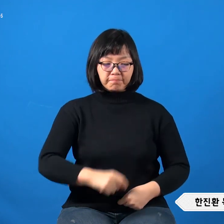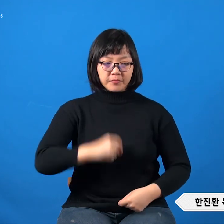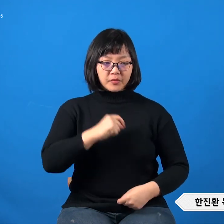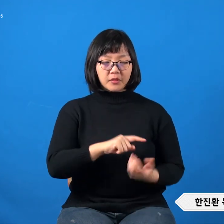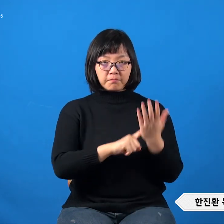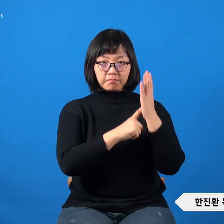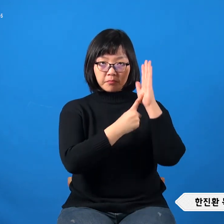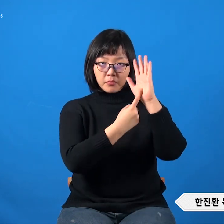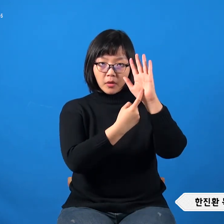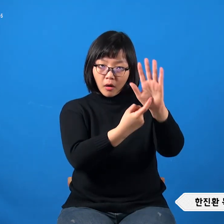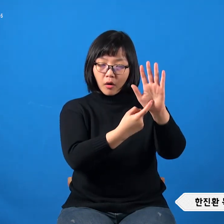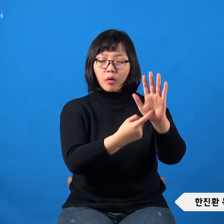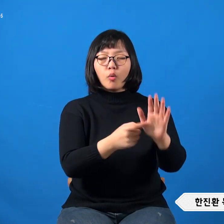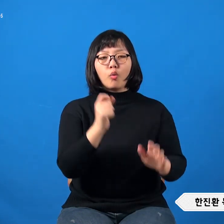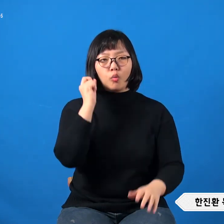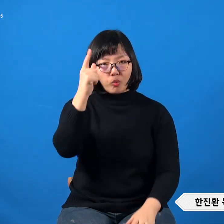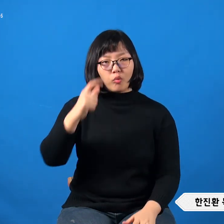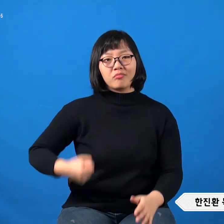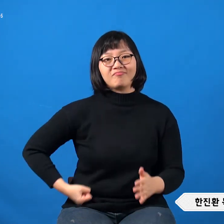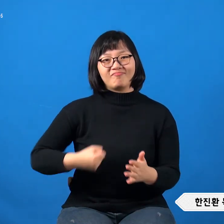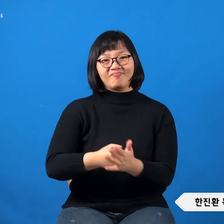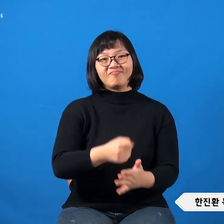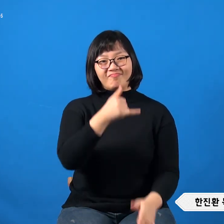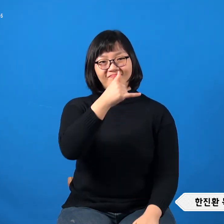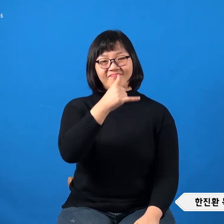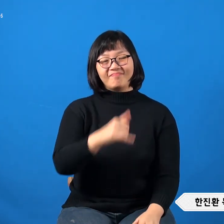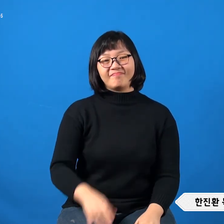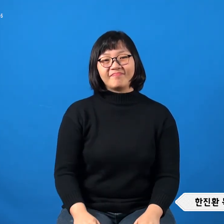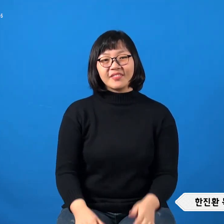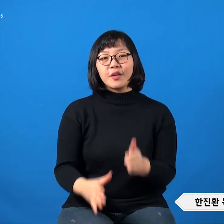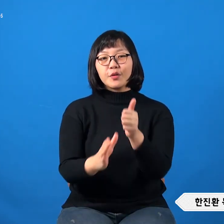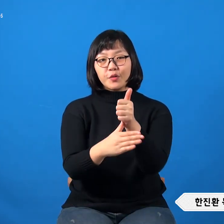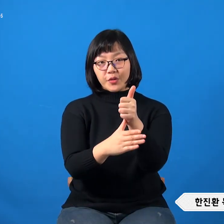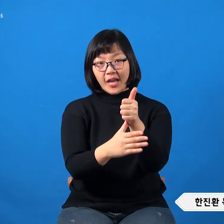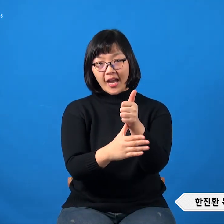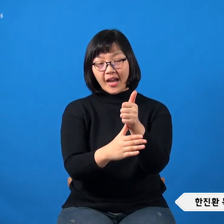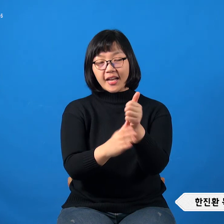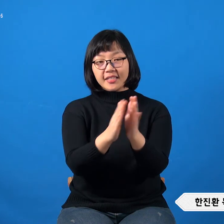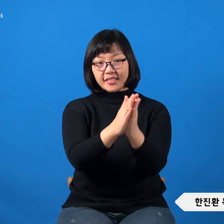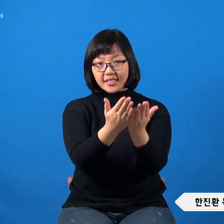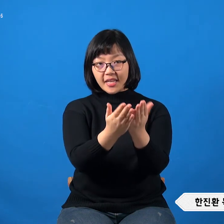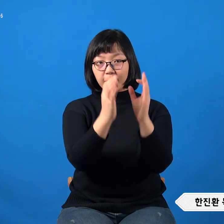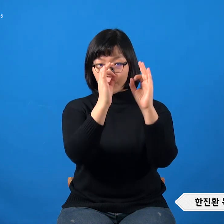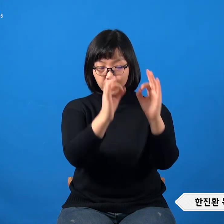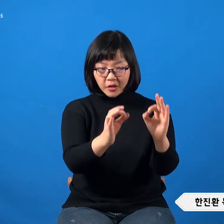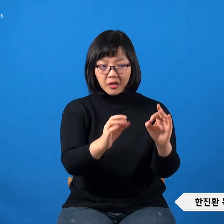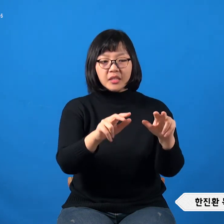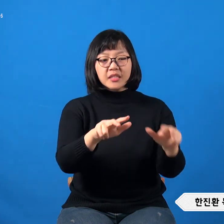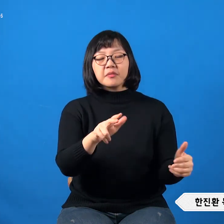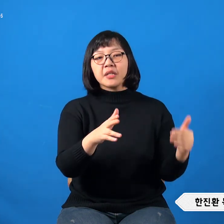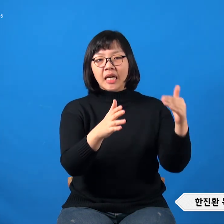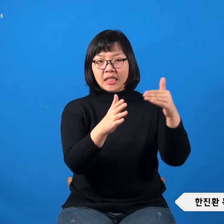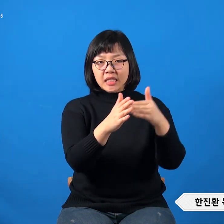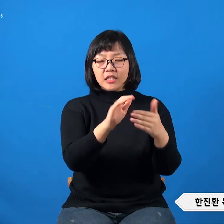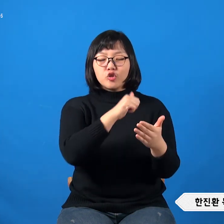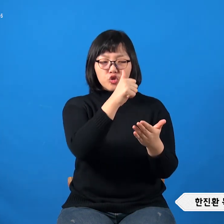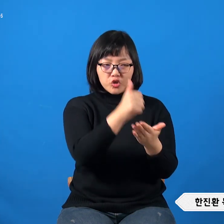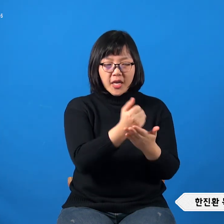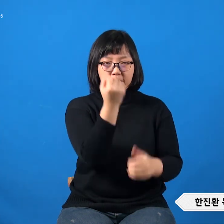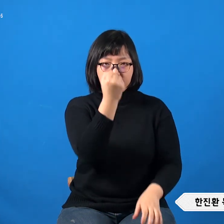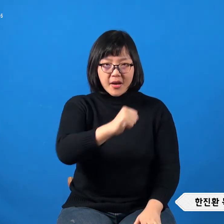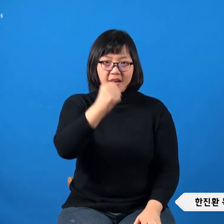고백입니다. 우리가 요나서 전체를 읽어보면 이제 이 고백으로 인해서 그동안 죄와 불순종으로